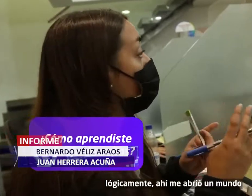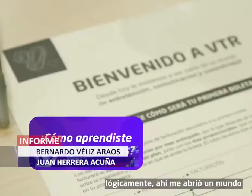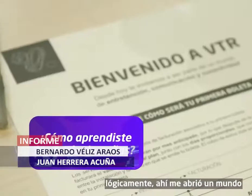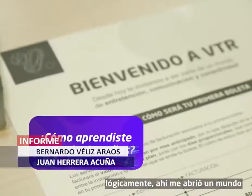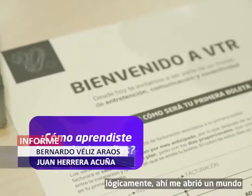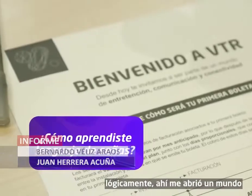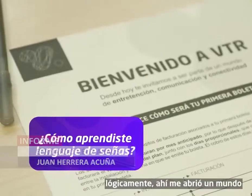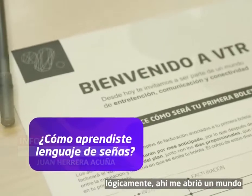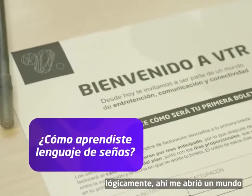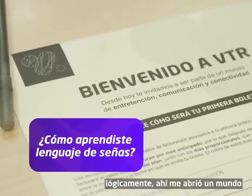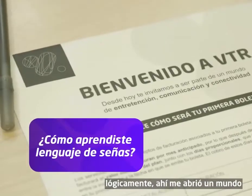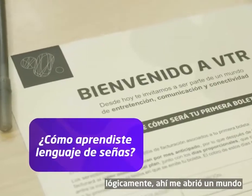marzo de 2022.